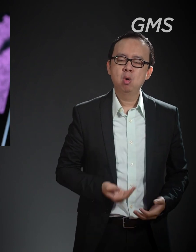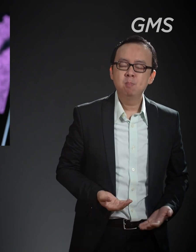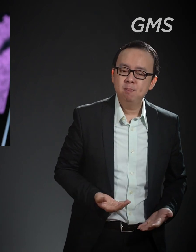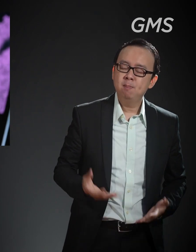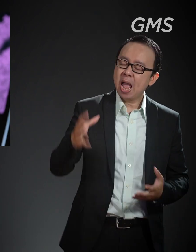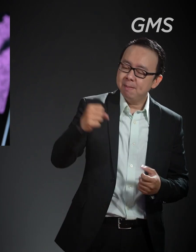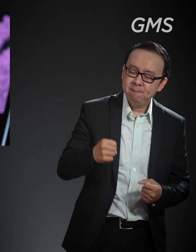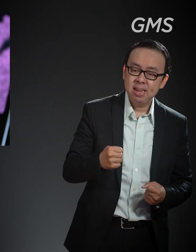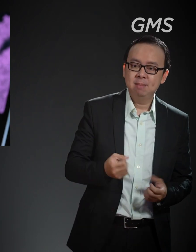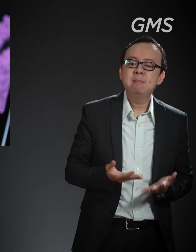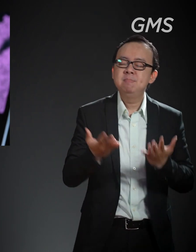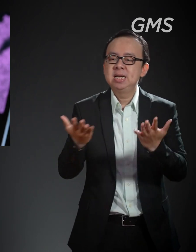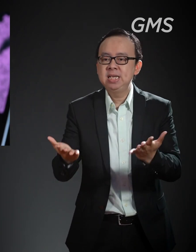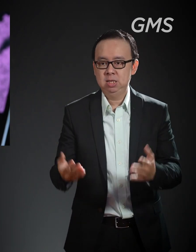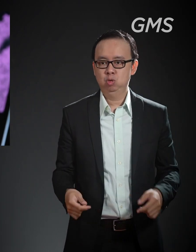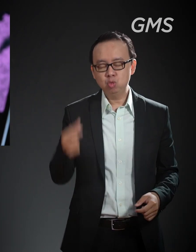pelayanan kepada orang-orang kudus.